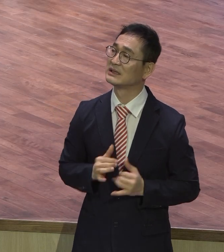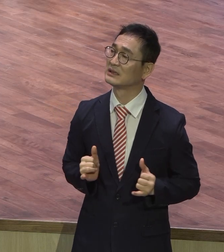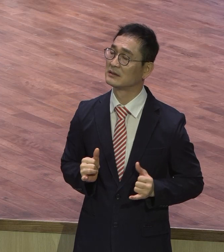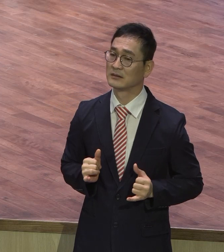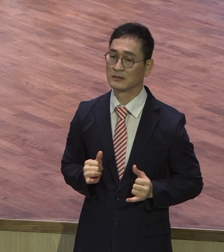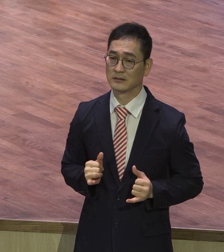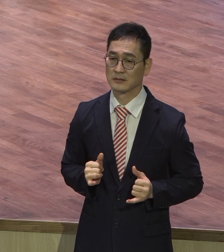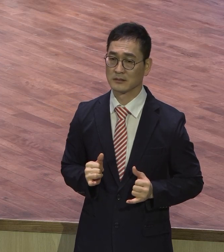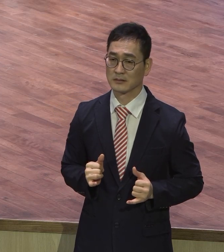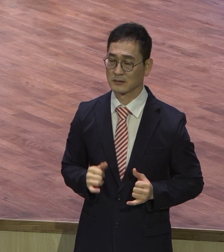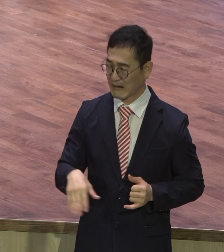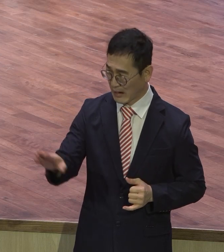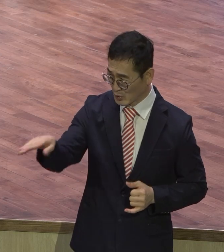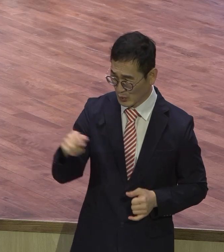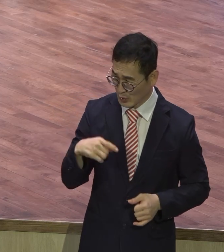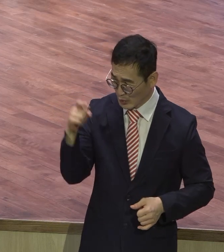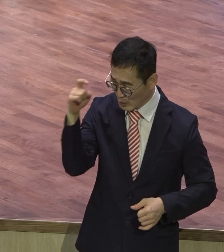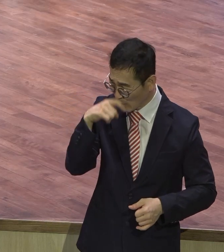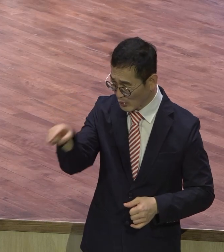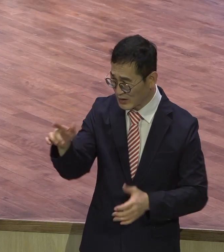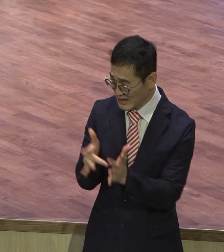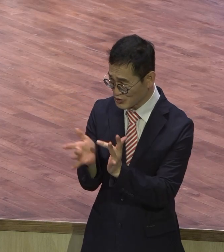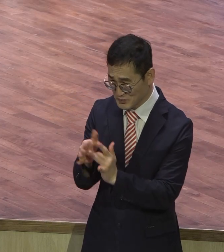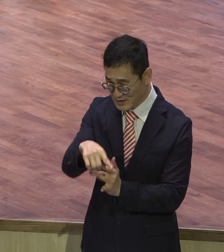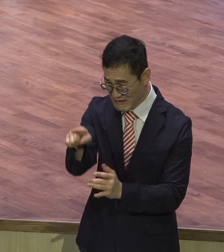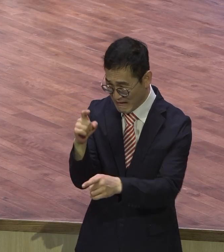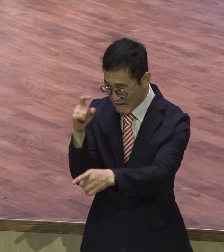죄인들하고 있냐. 자기는 어인인데.